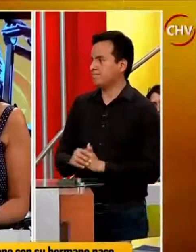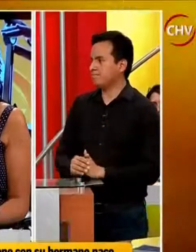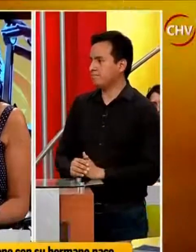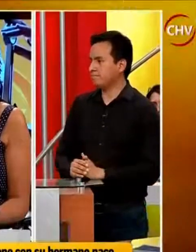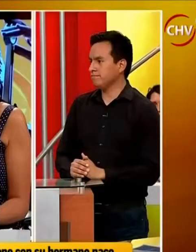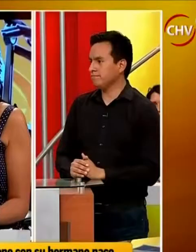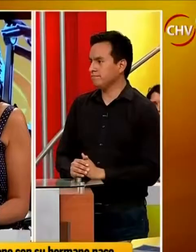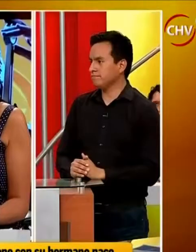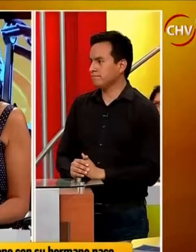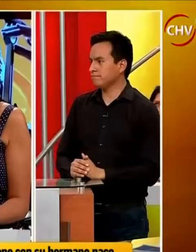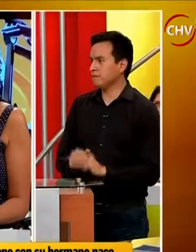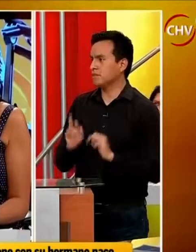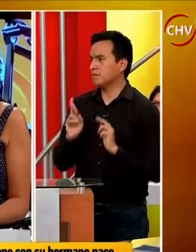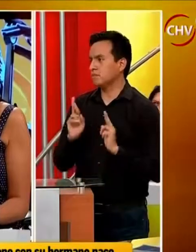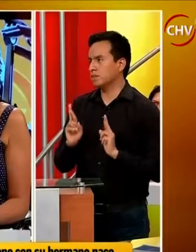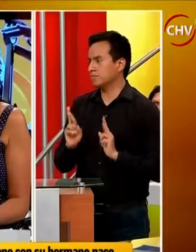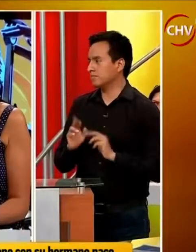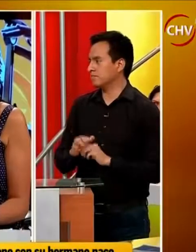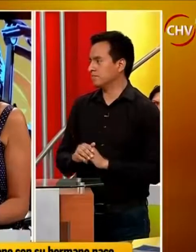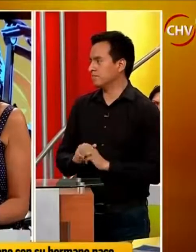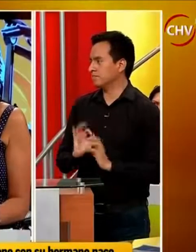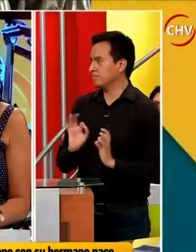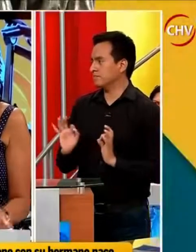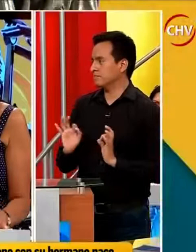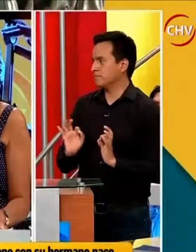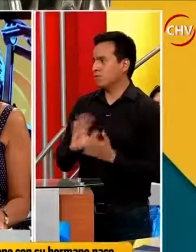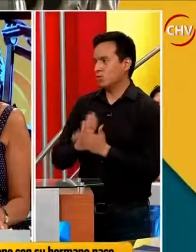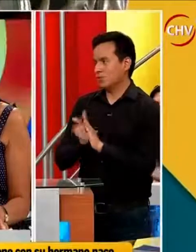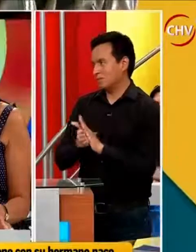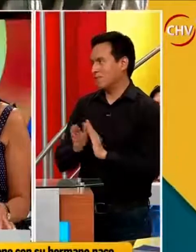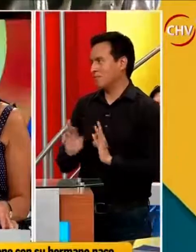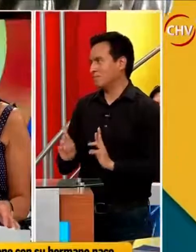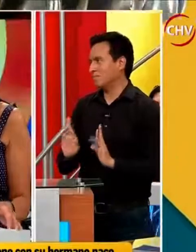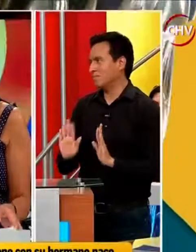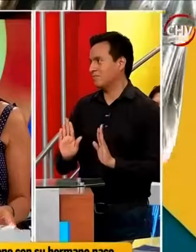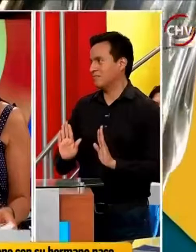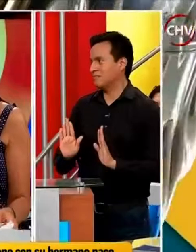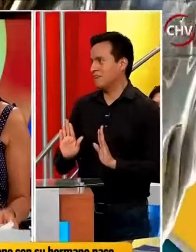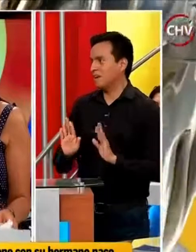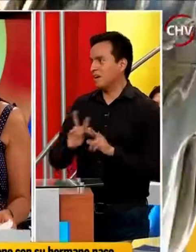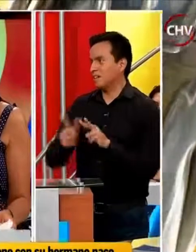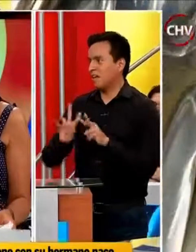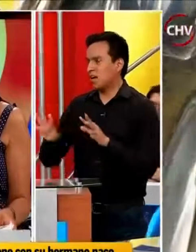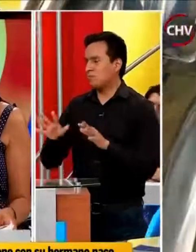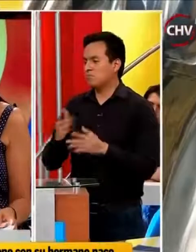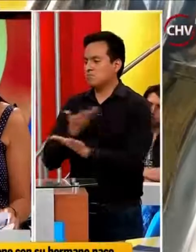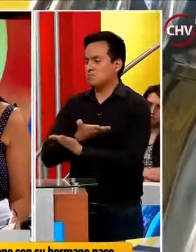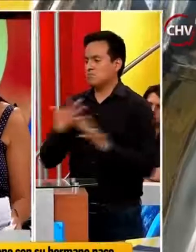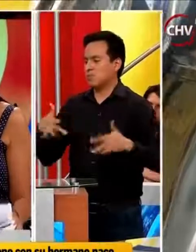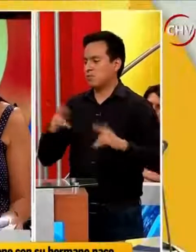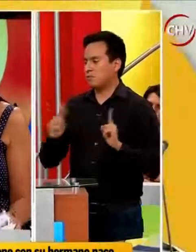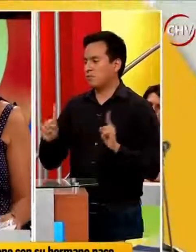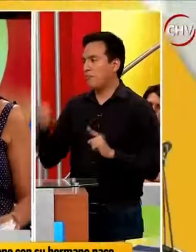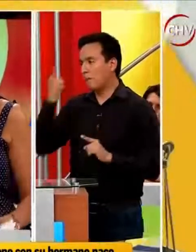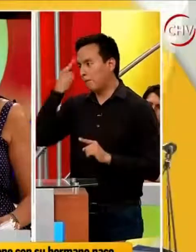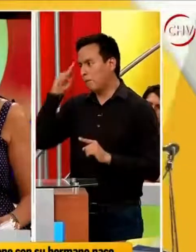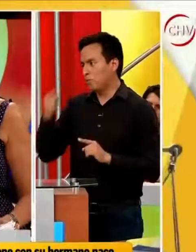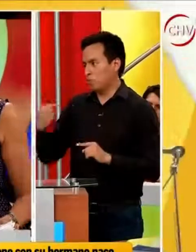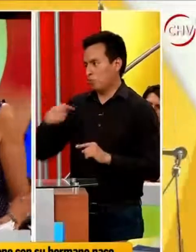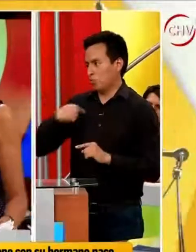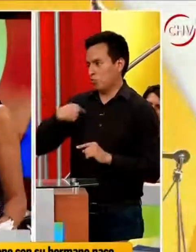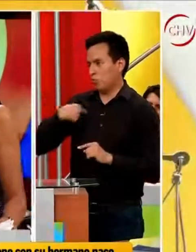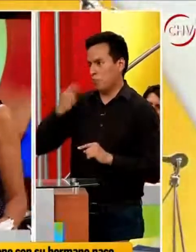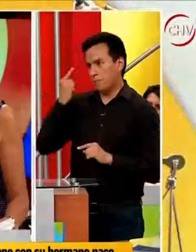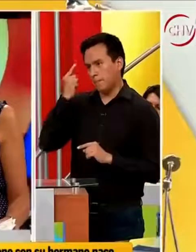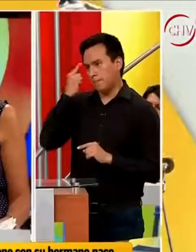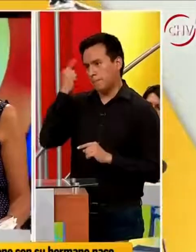Espero, señorita. Espero. Todos esperamos. Hacer algo siempre es mejor que no hacer nada. Lo que yo pienso es que como